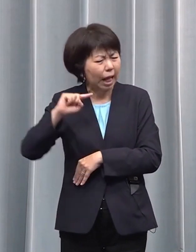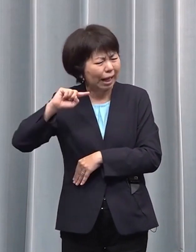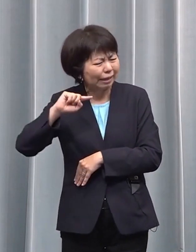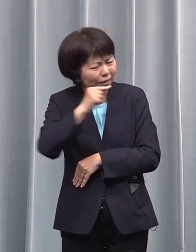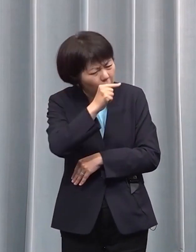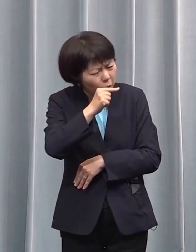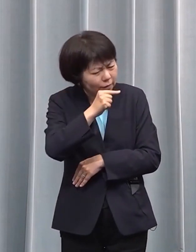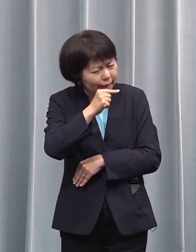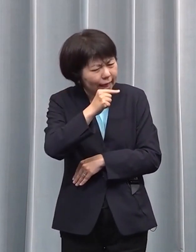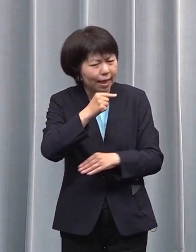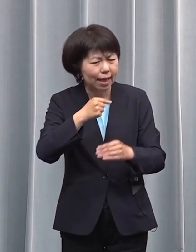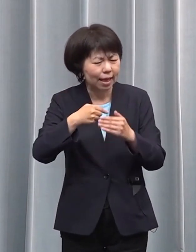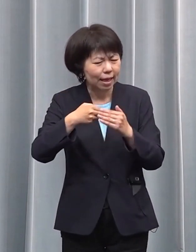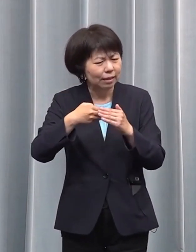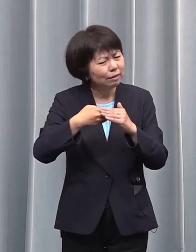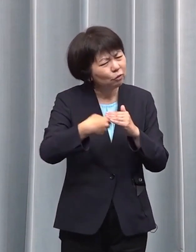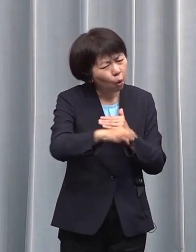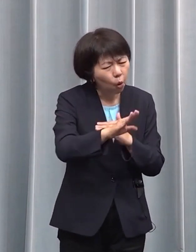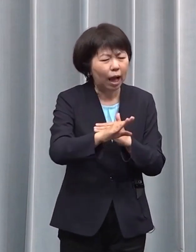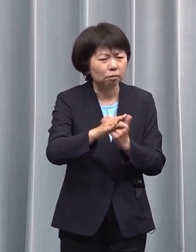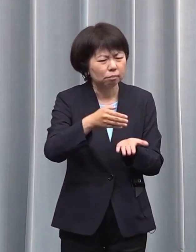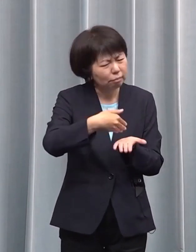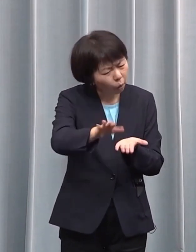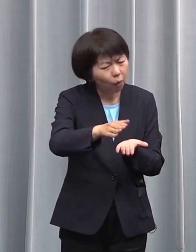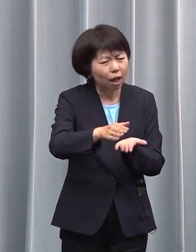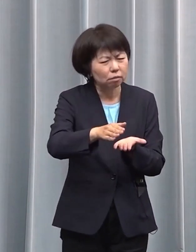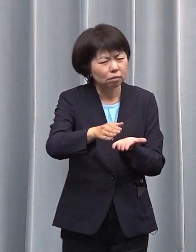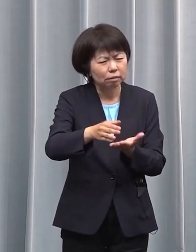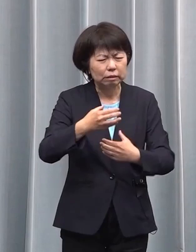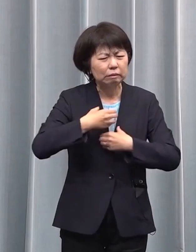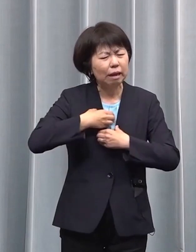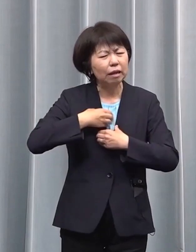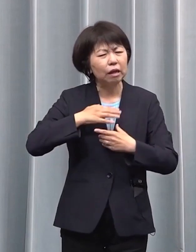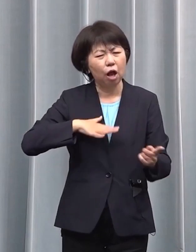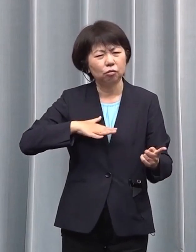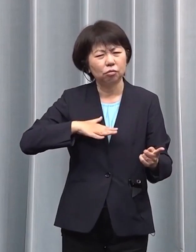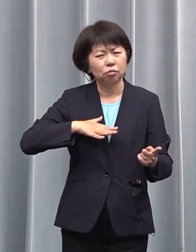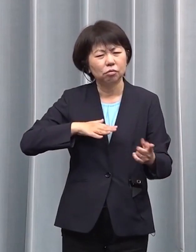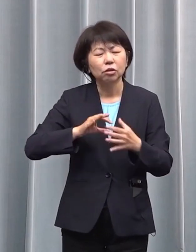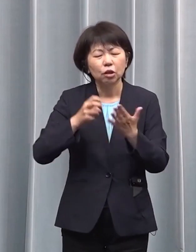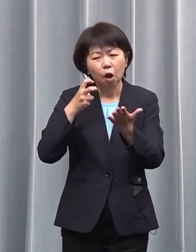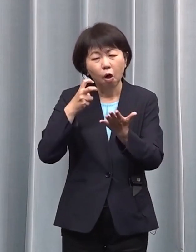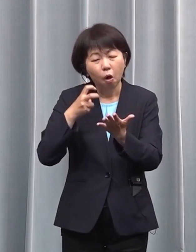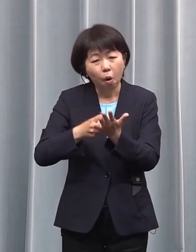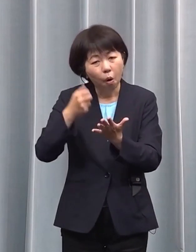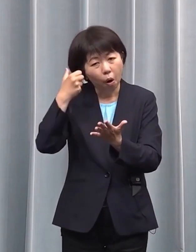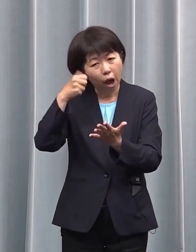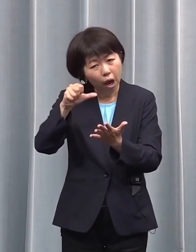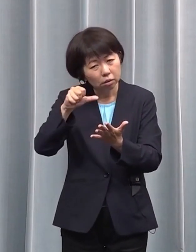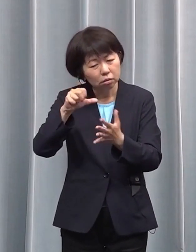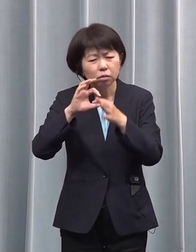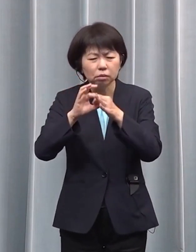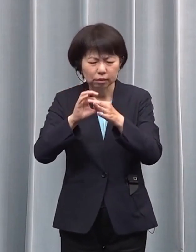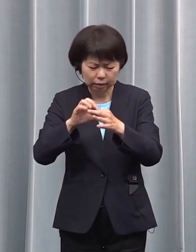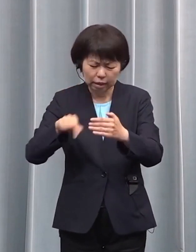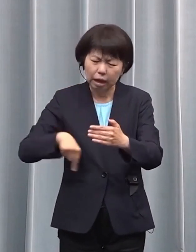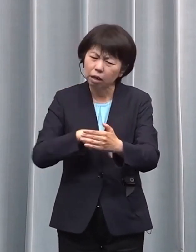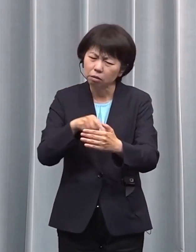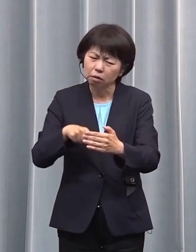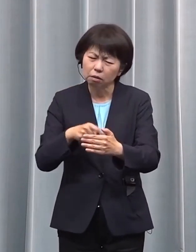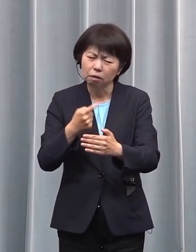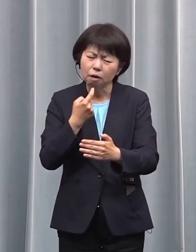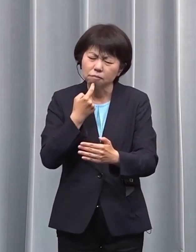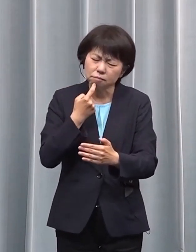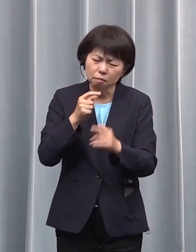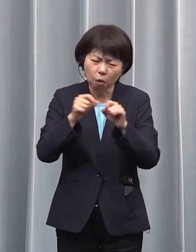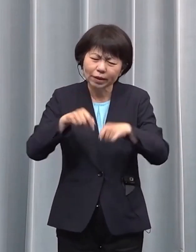。でこういう状況を見てもね、この作ってる法律そのものに相当問題があると思うんですが、この点いかがでしょうか。あの法務委員会に聞いてだ